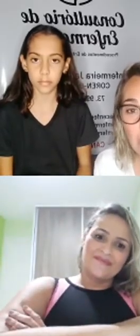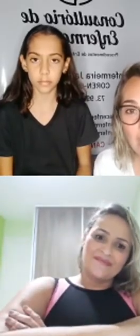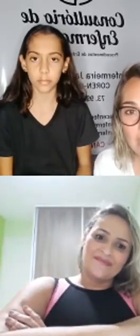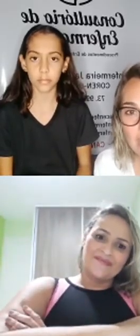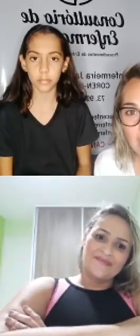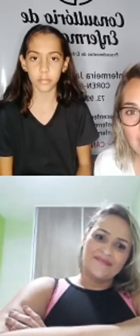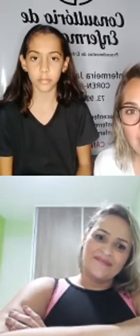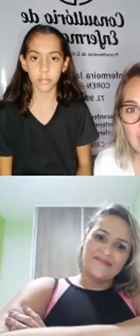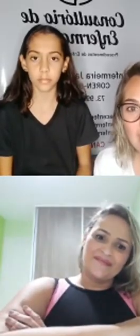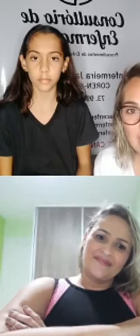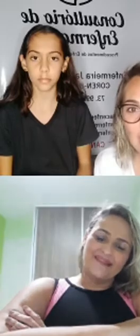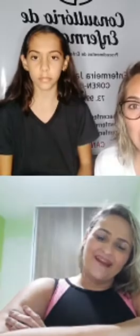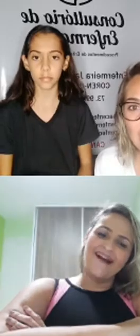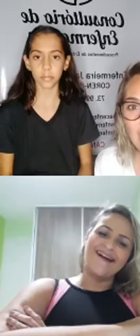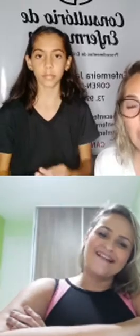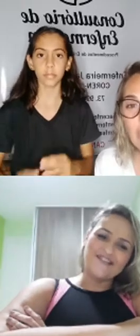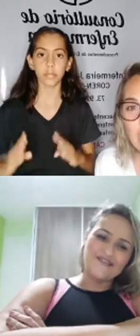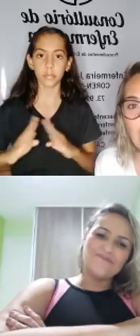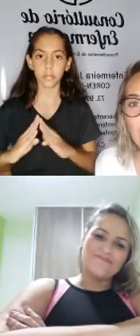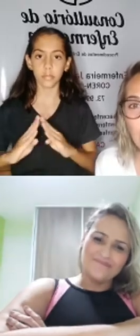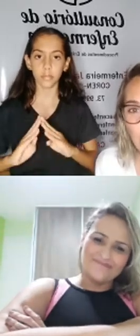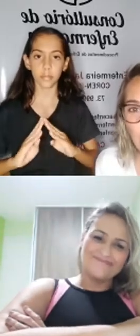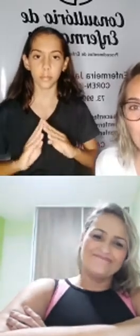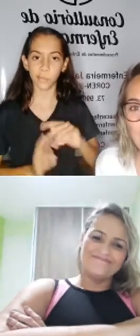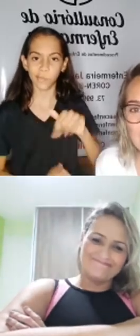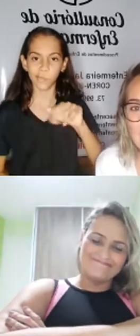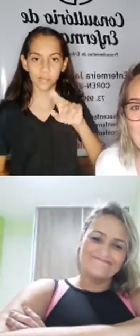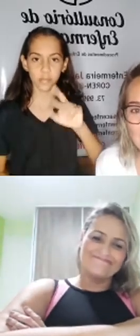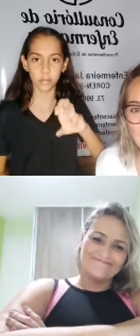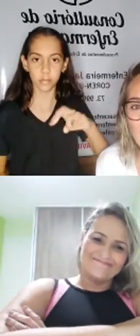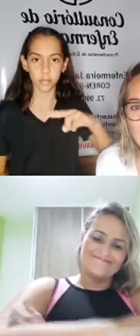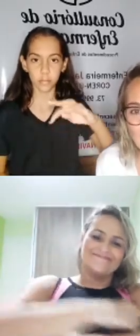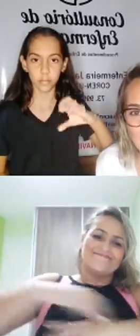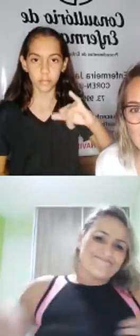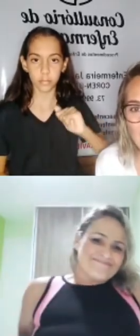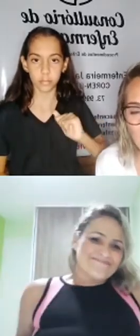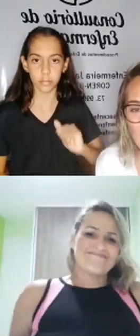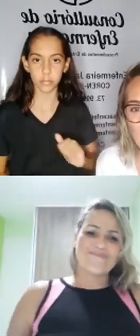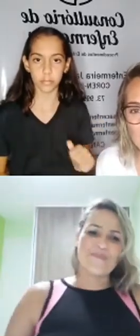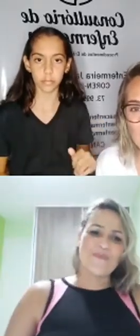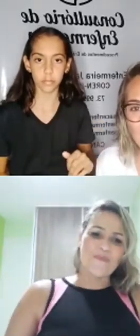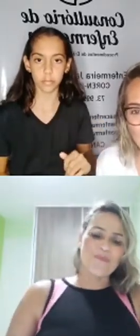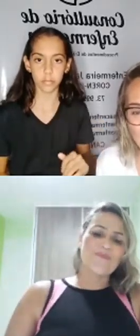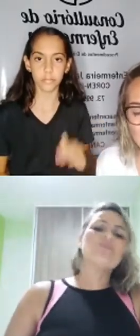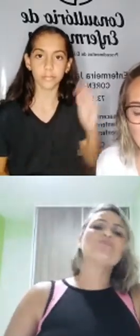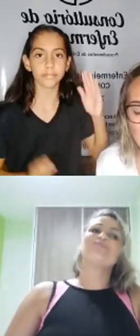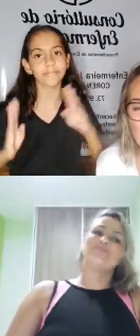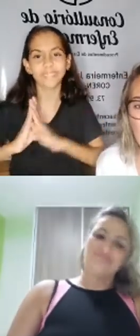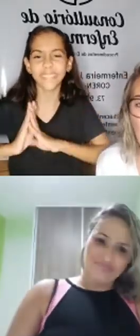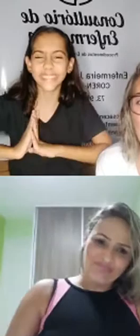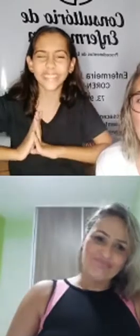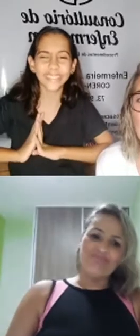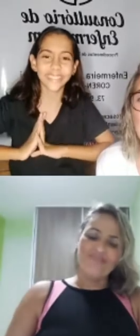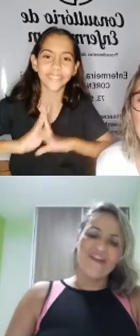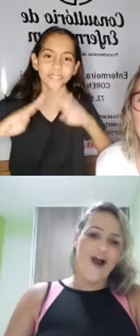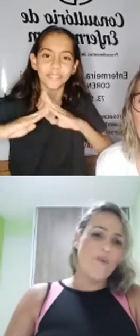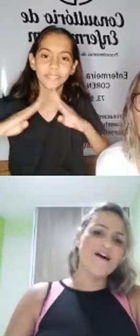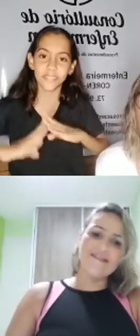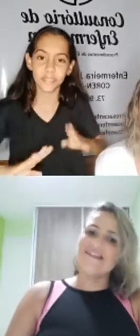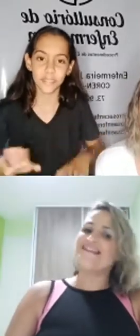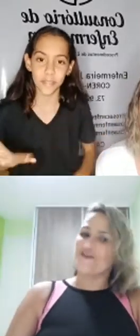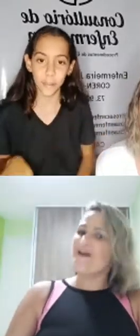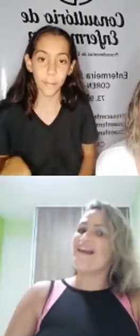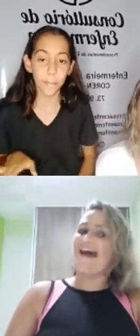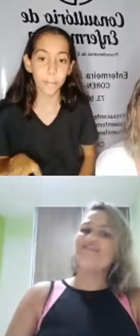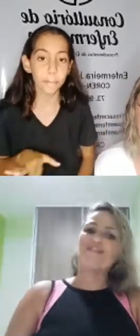na infância, que também Ah, tem afligido muito essa questão em casa, né, com as nossas crianças. e a Alba Então,